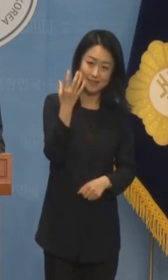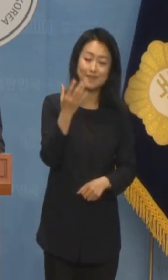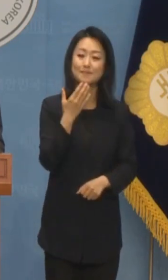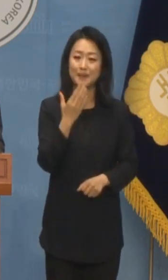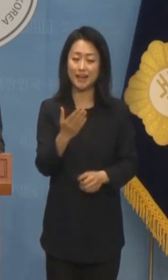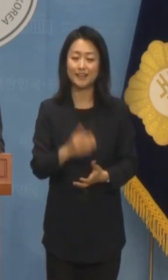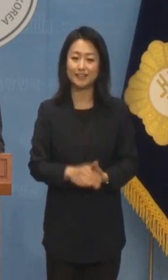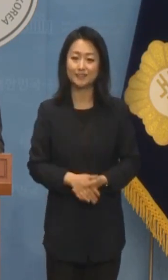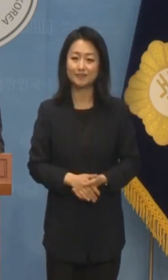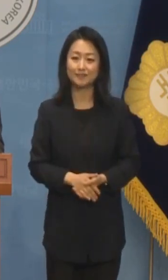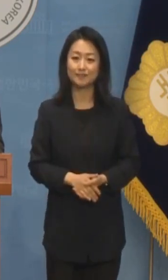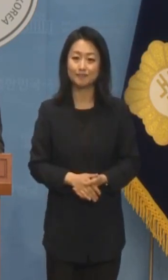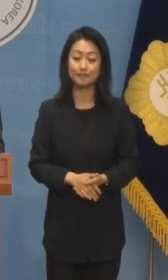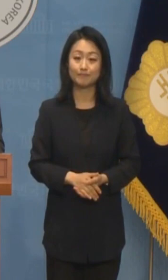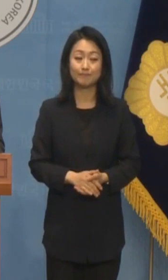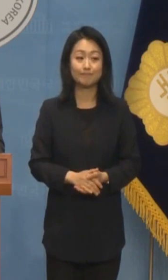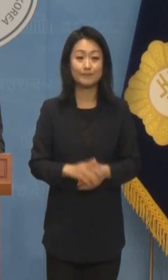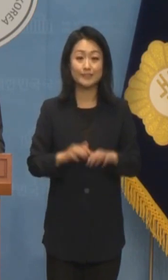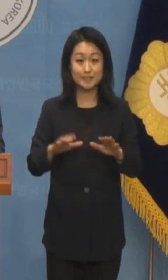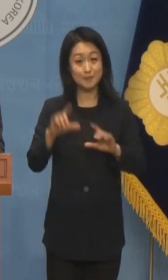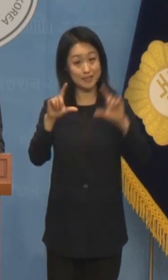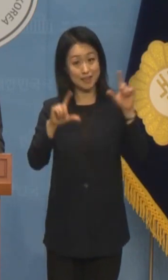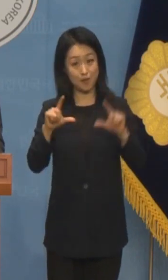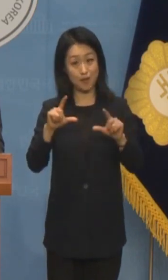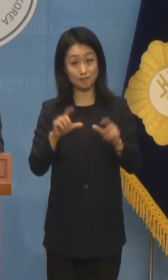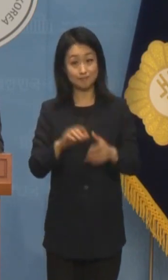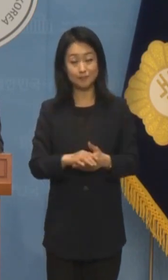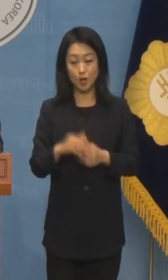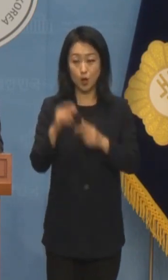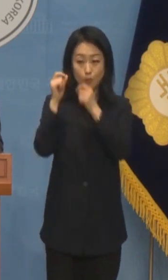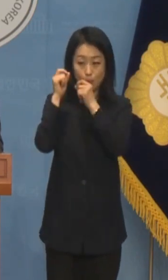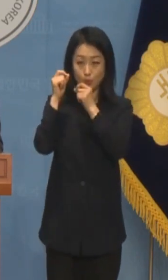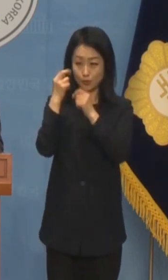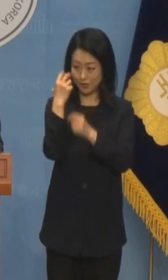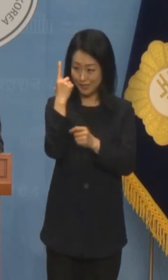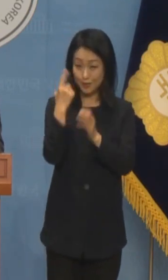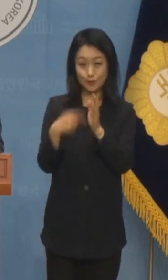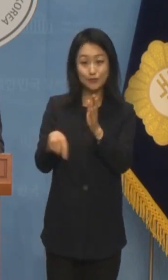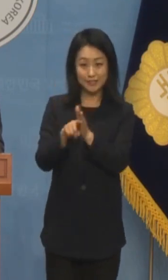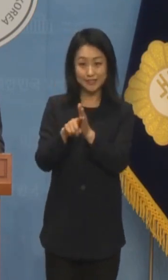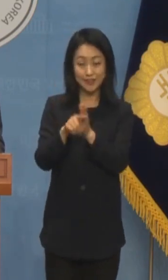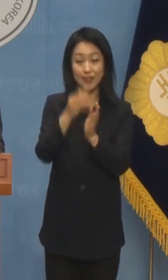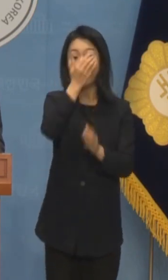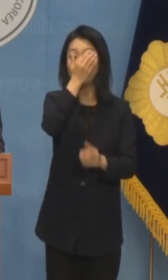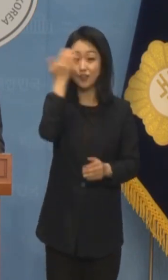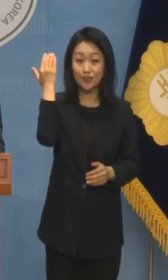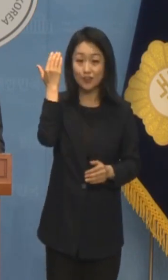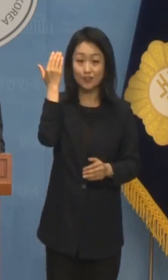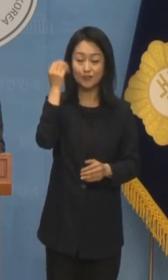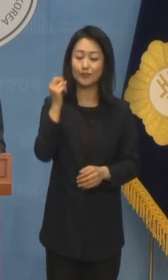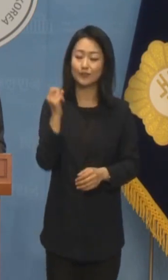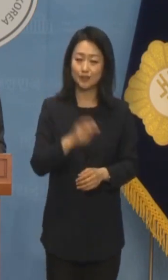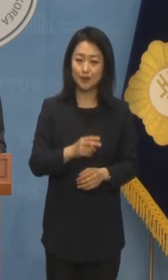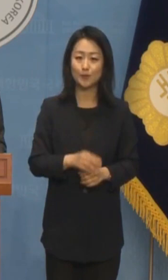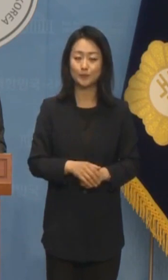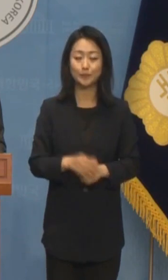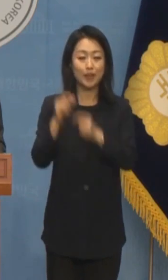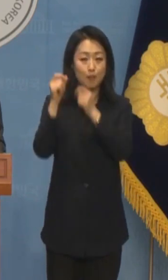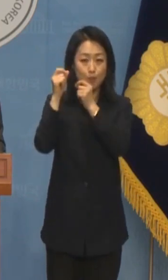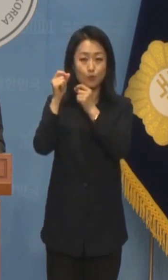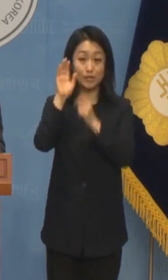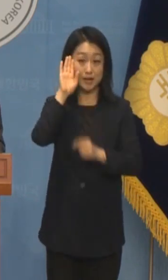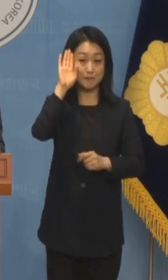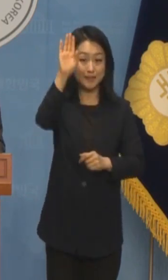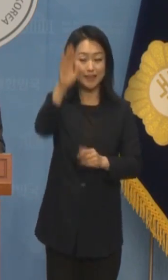있습니다. 이 절체절명의 상황에서 보수를 지켜내기 위해 청년을 그리고 보수의